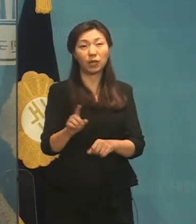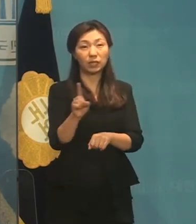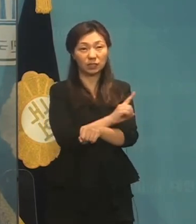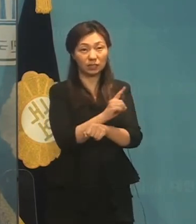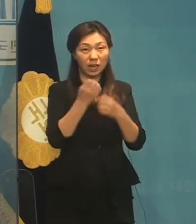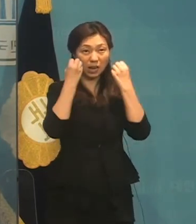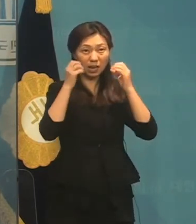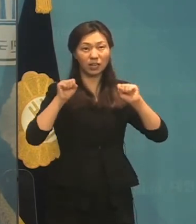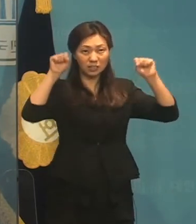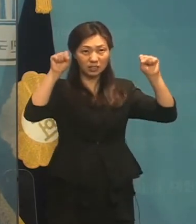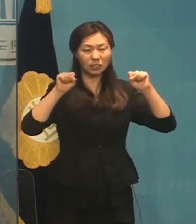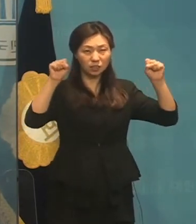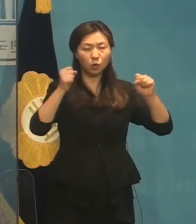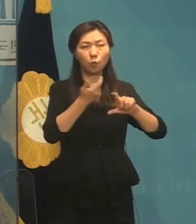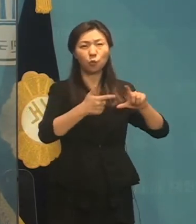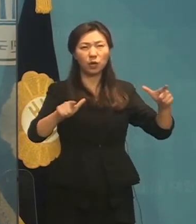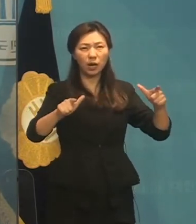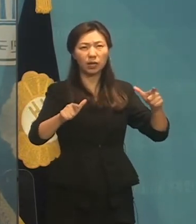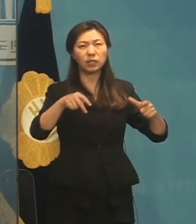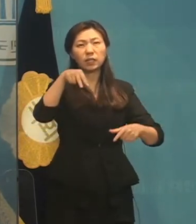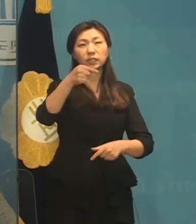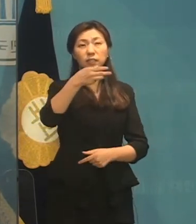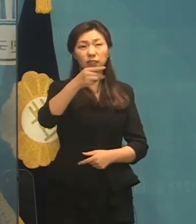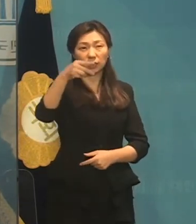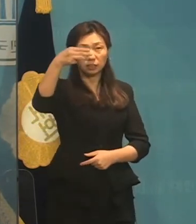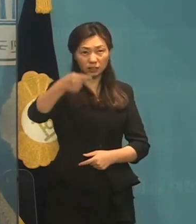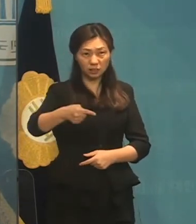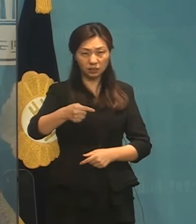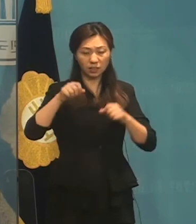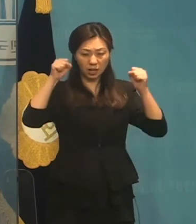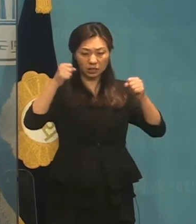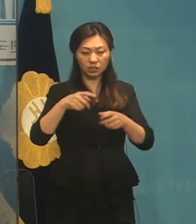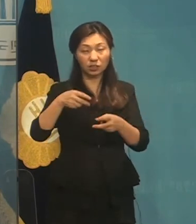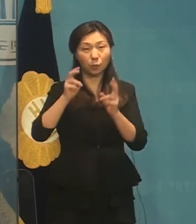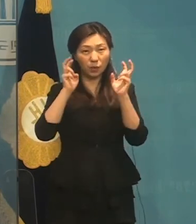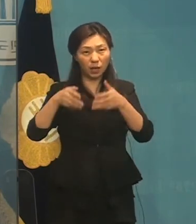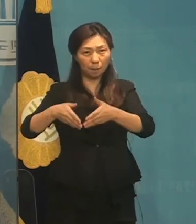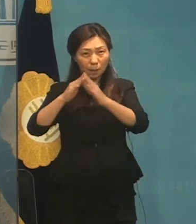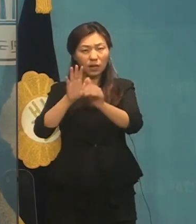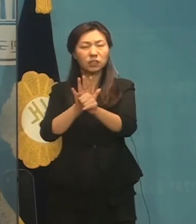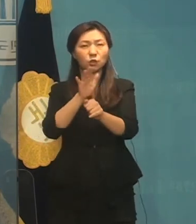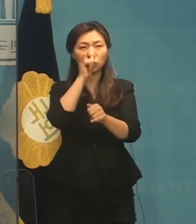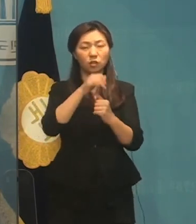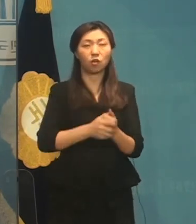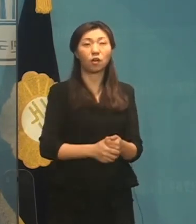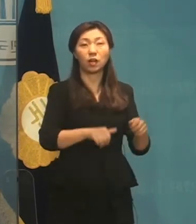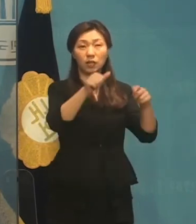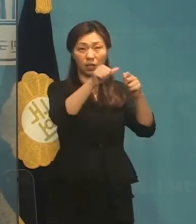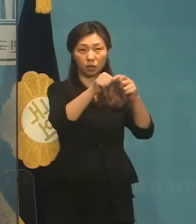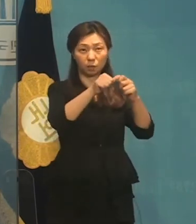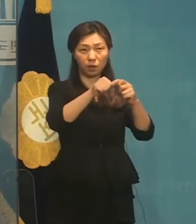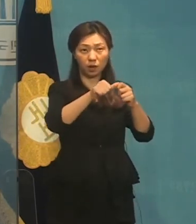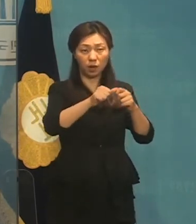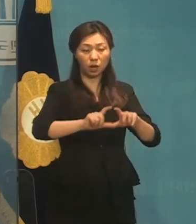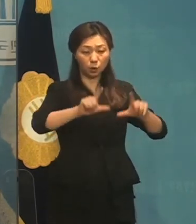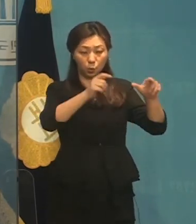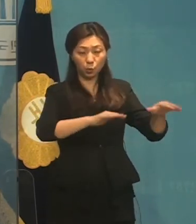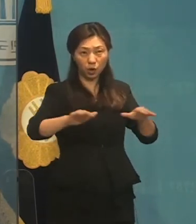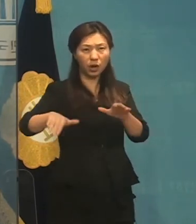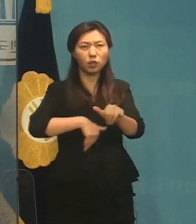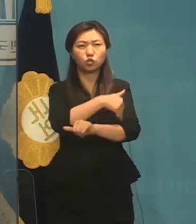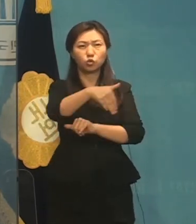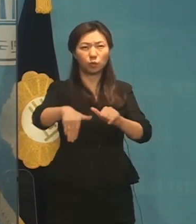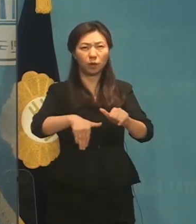벤처 육성을 위해 스타트업 특허를 조성하겠습니다. 다섯째, 동해안권에 수소, 융합, 복합에너지